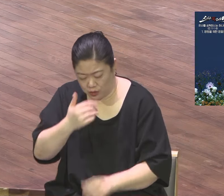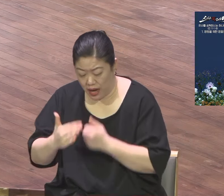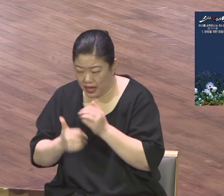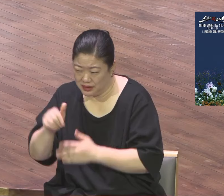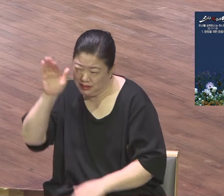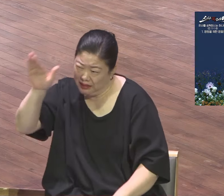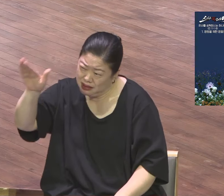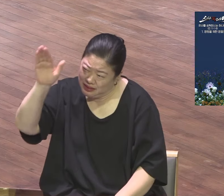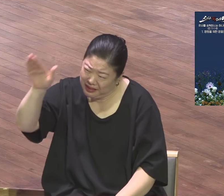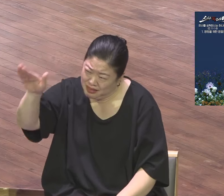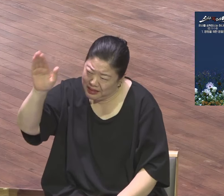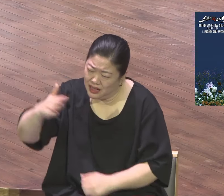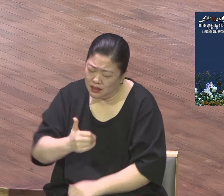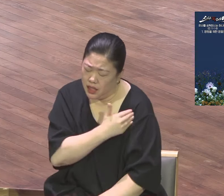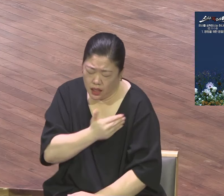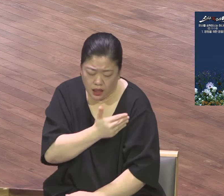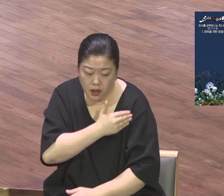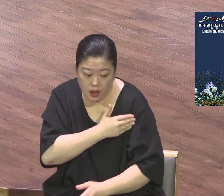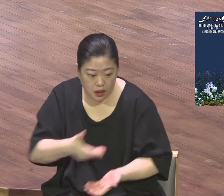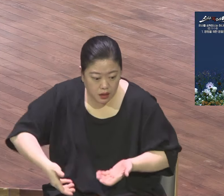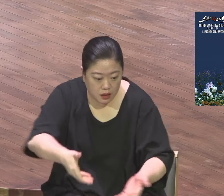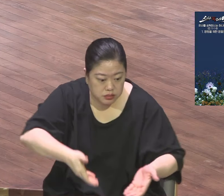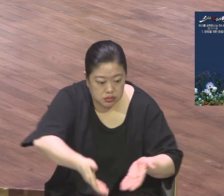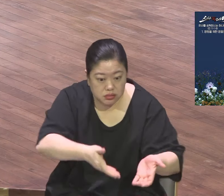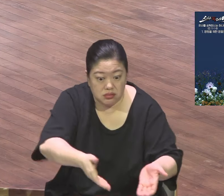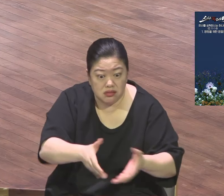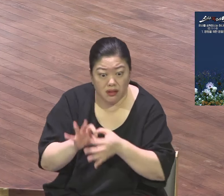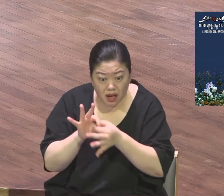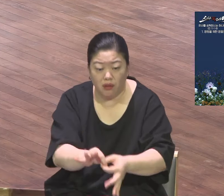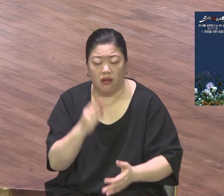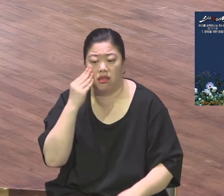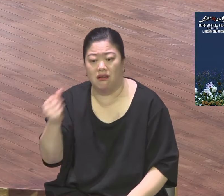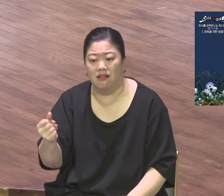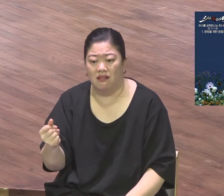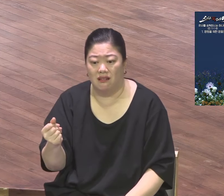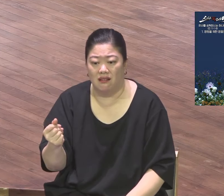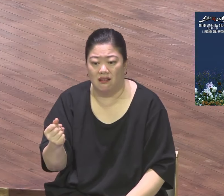가자 가자 안 죽을 만큼 그런 분 아니에요.